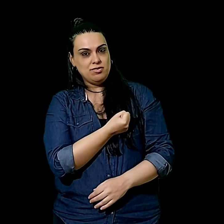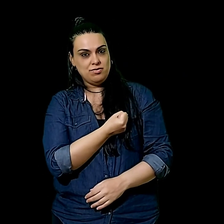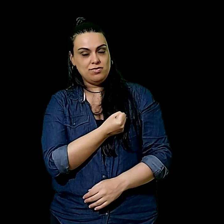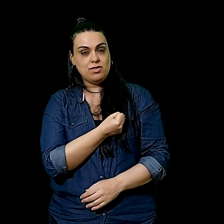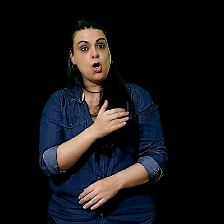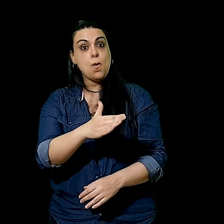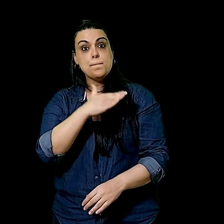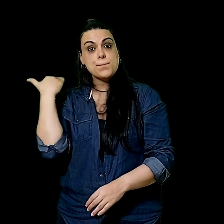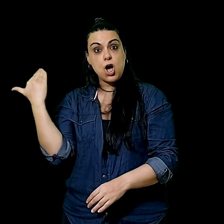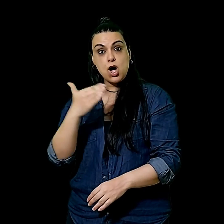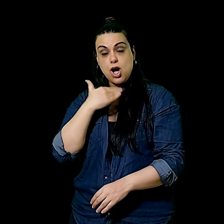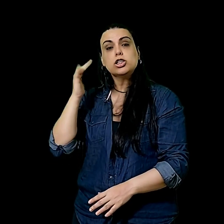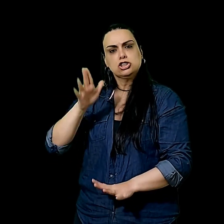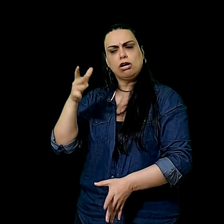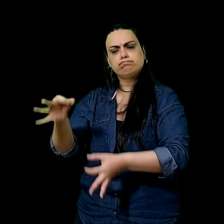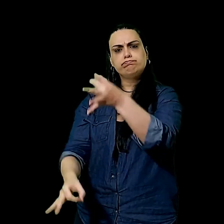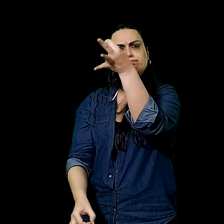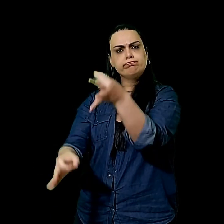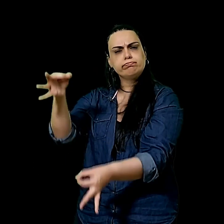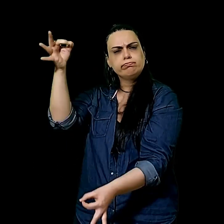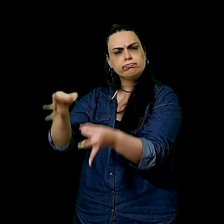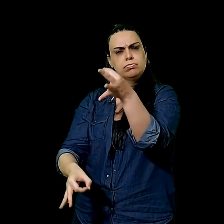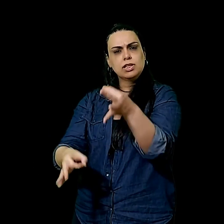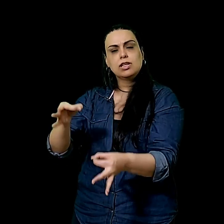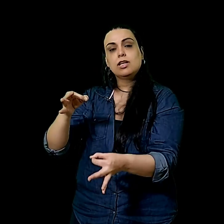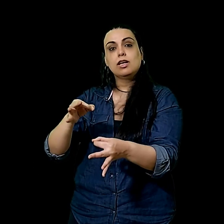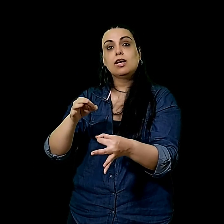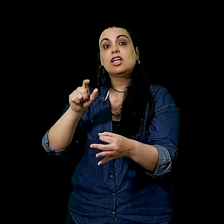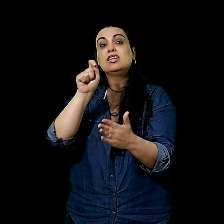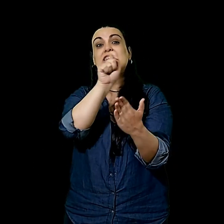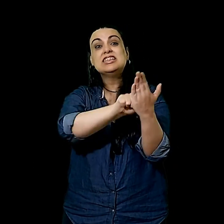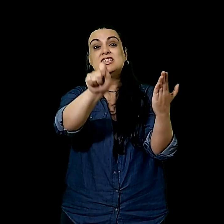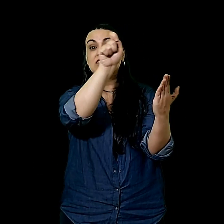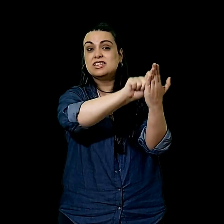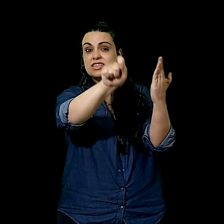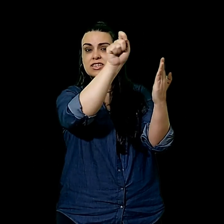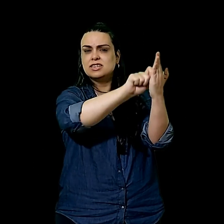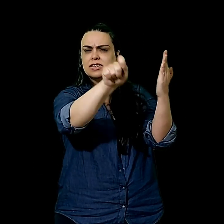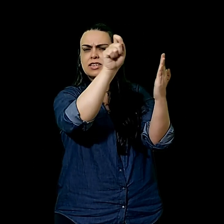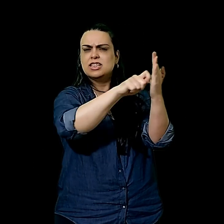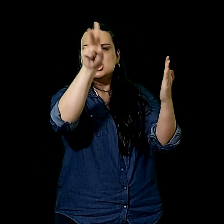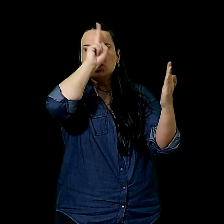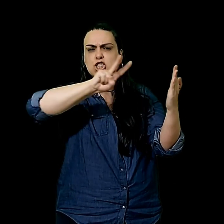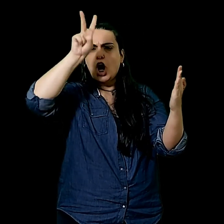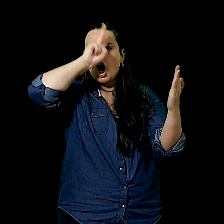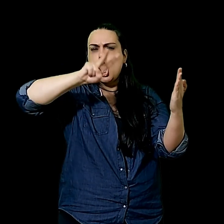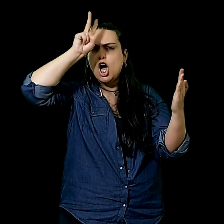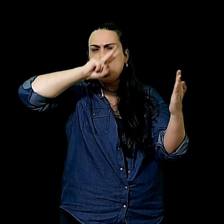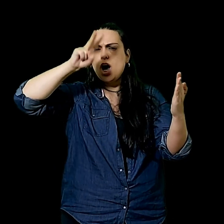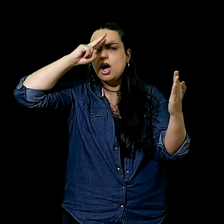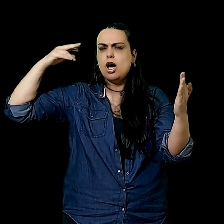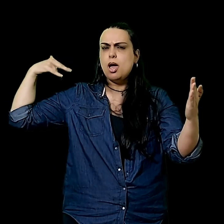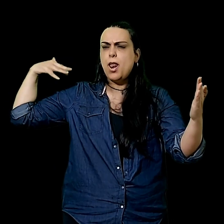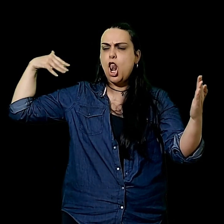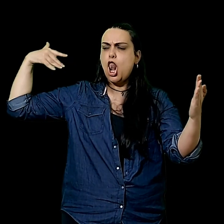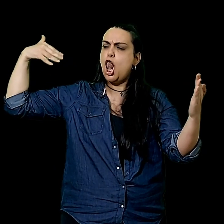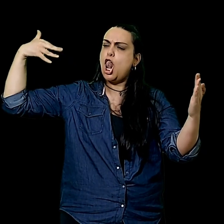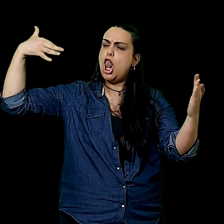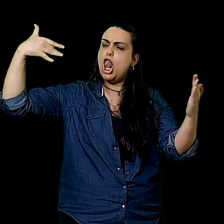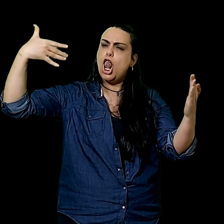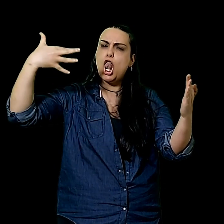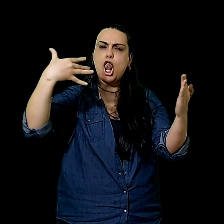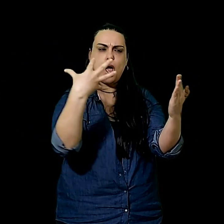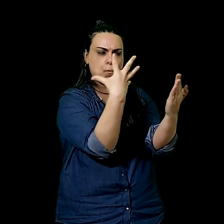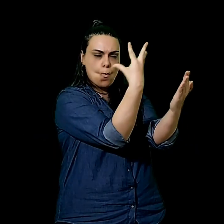foram julgados pelas coisas que estavam escritas no livro. Os mortos foram julgados pelas coisas que